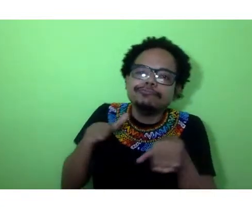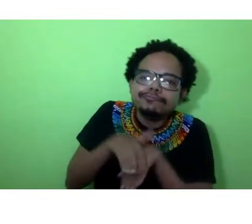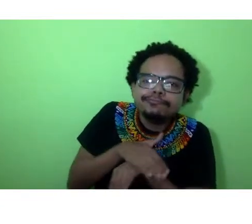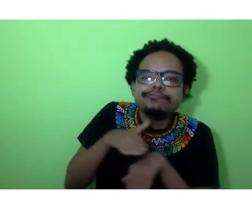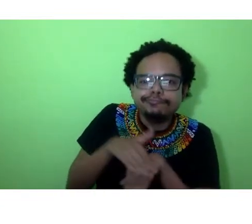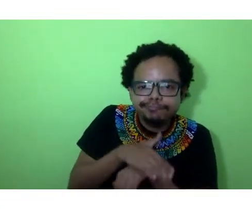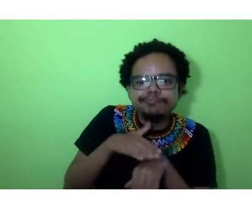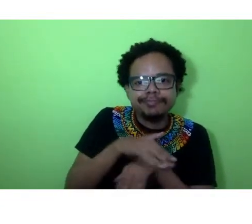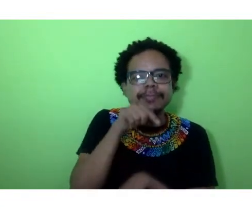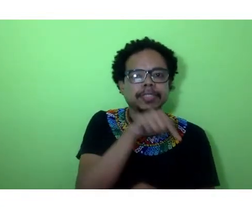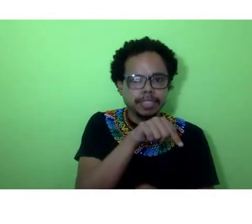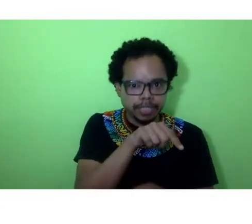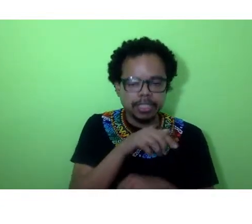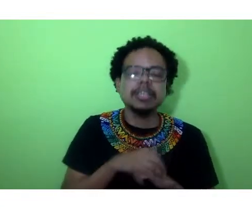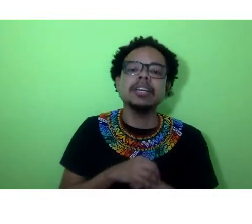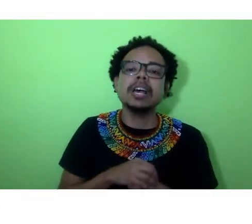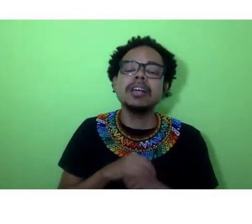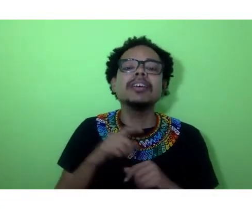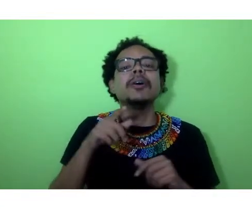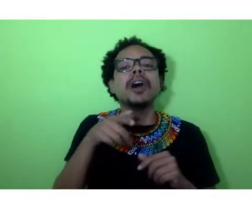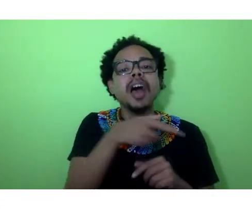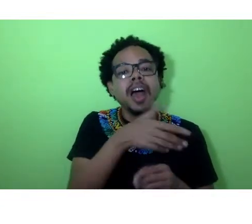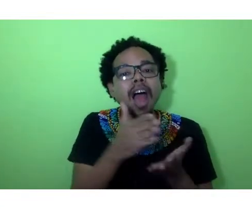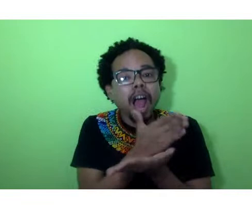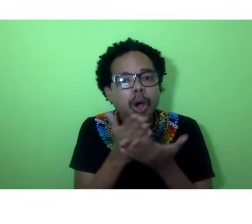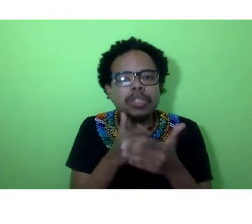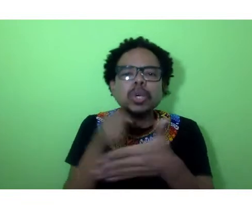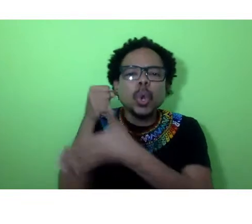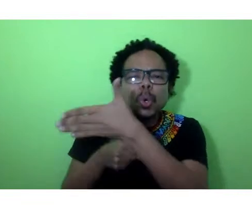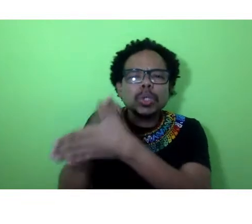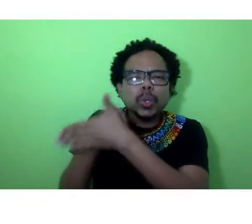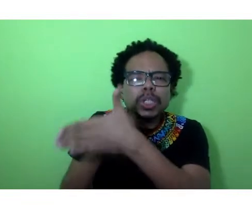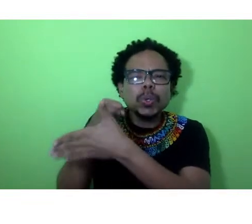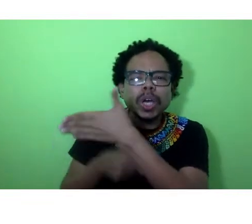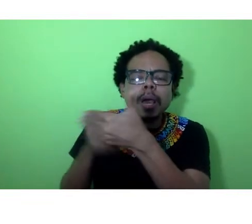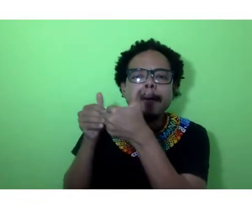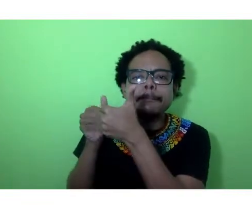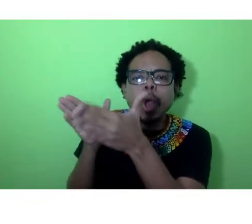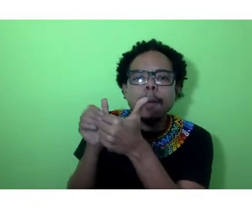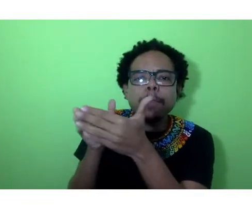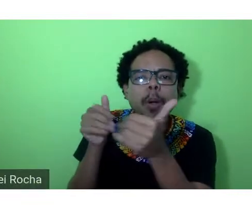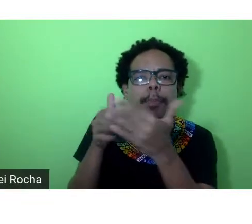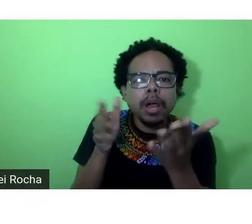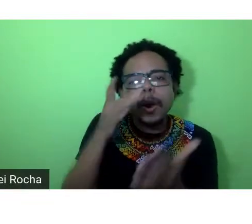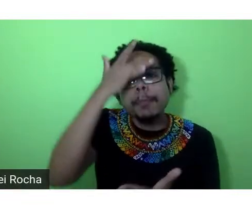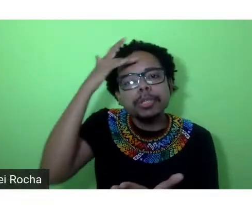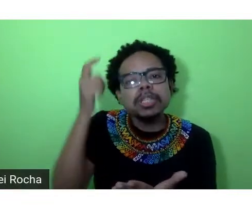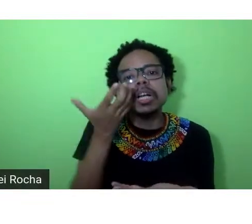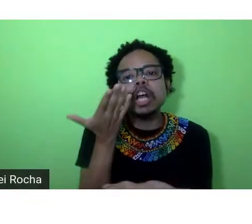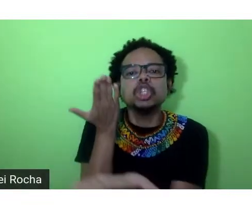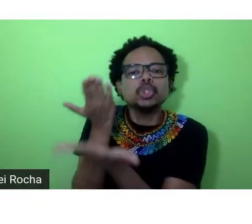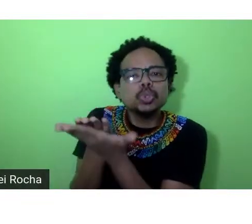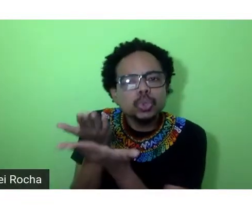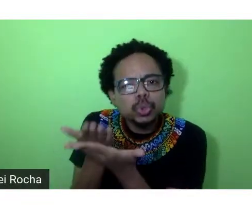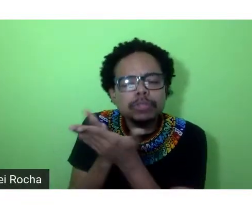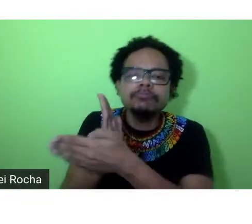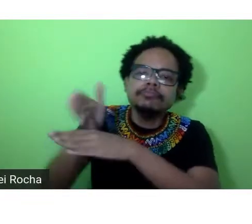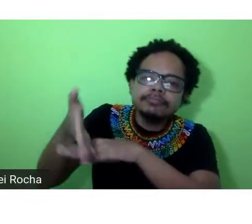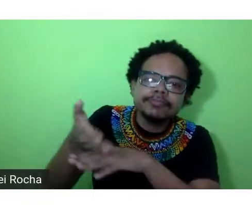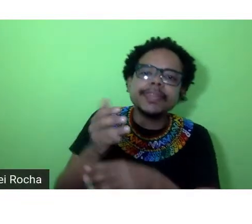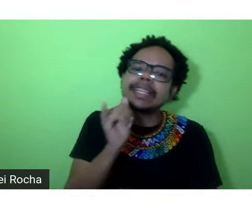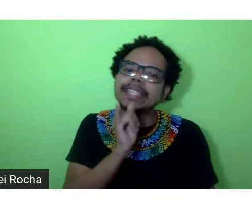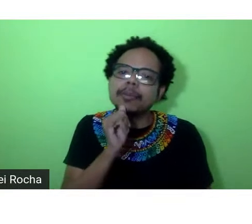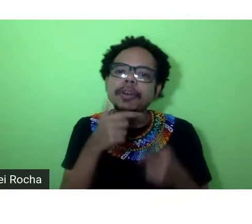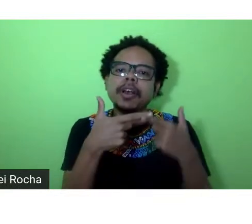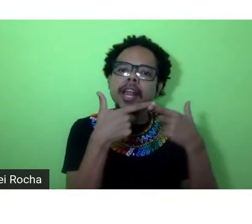e tem que ser muita barreira muitas dominantes e que não poderiam lugar e esses grupos